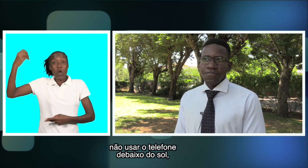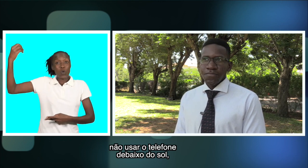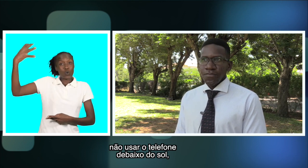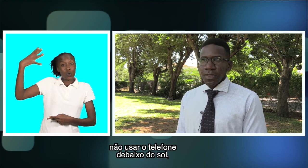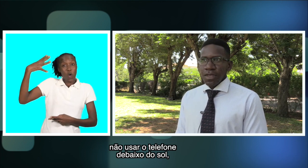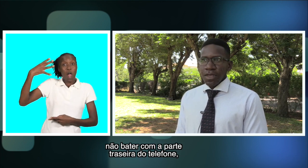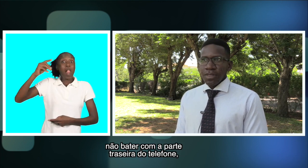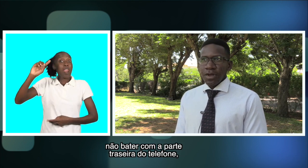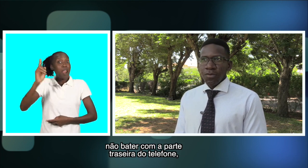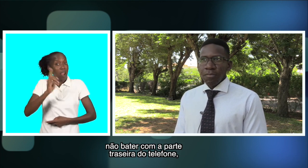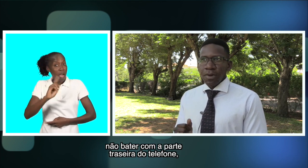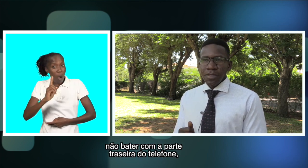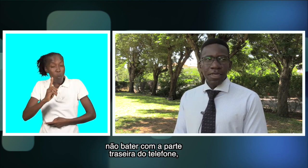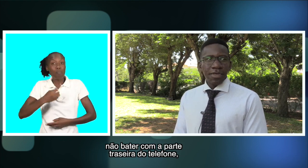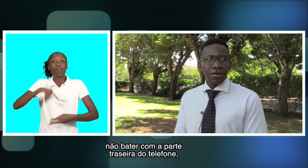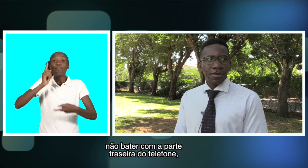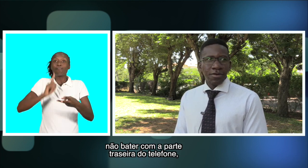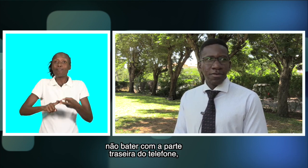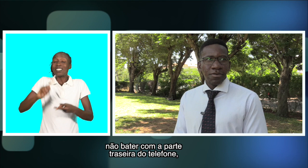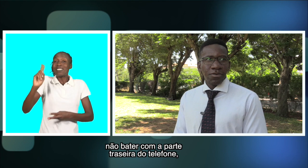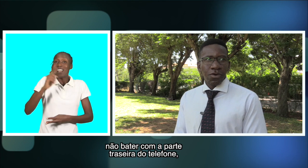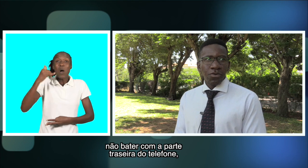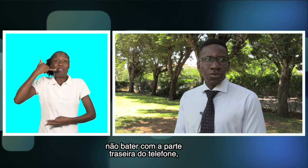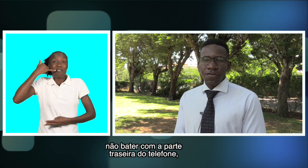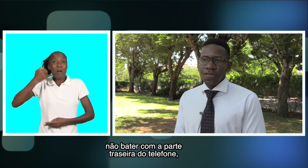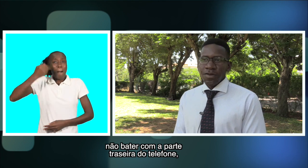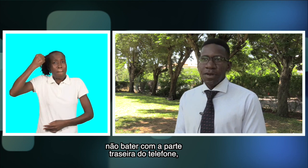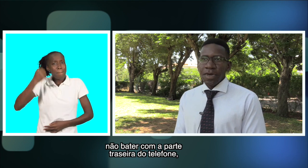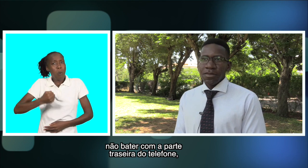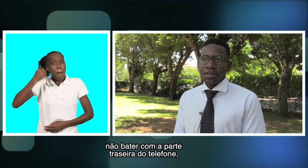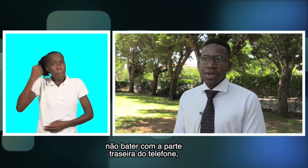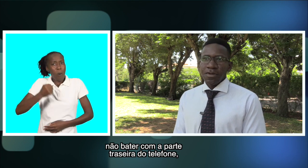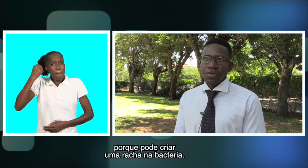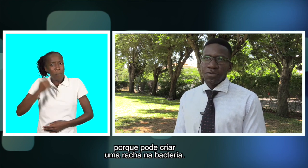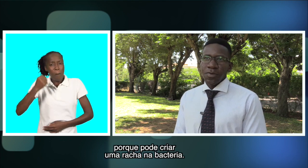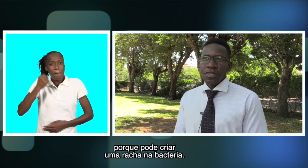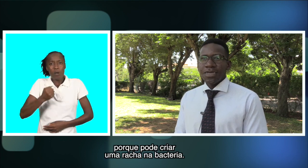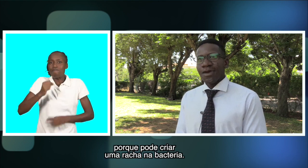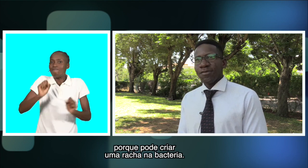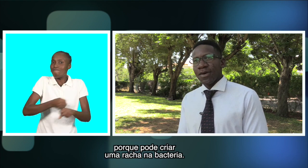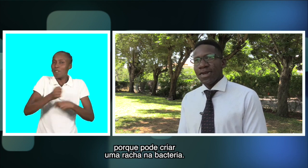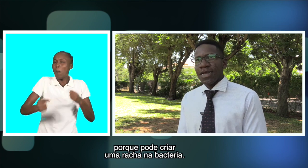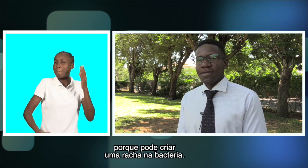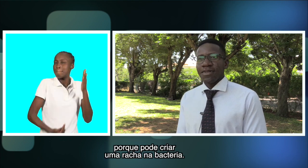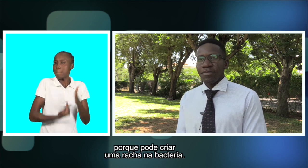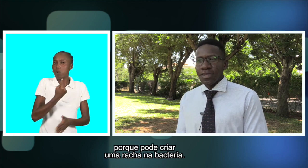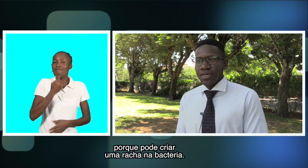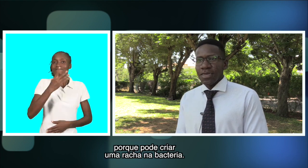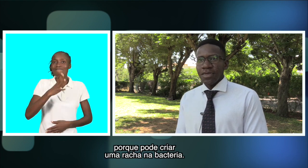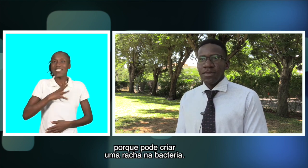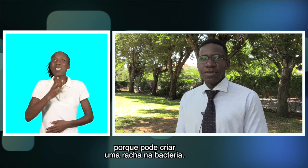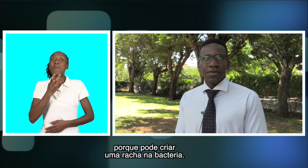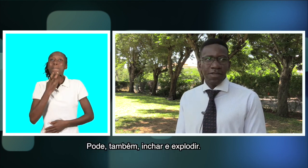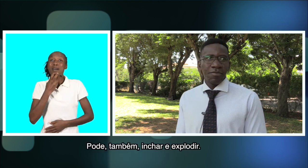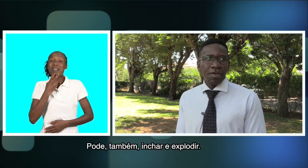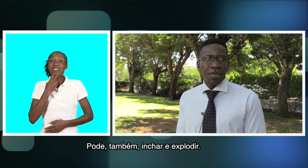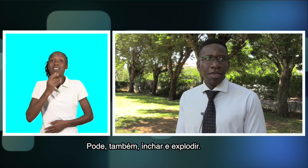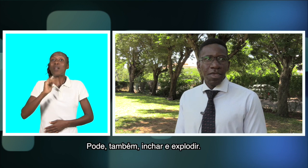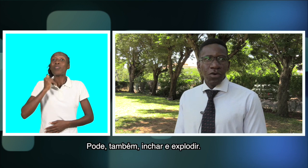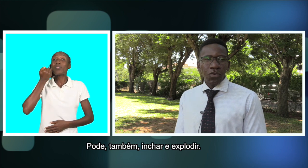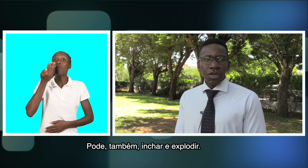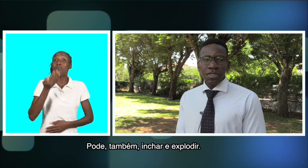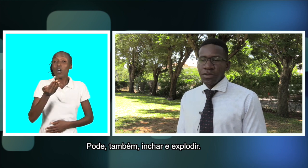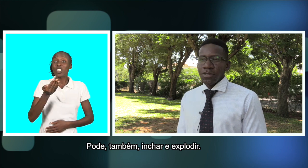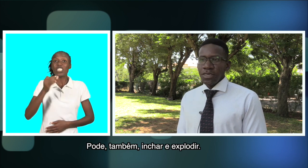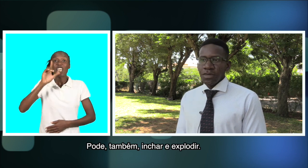sol, não bater com o telefone na parte de trás, porque pode criar uma racha na bateria, que isso também,